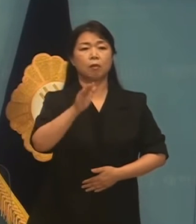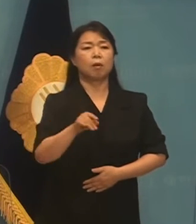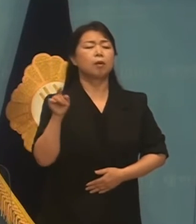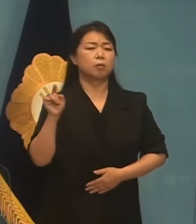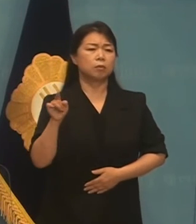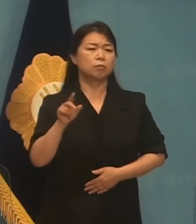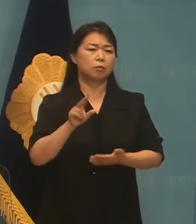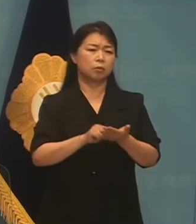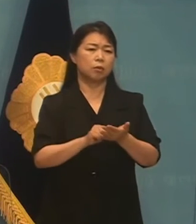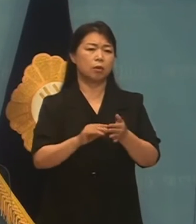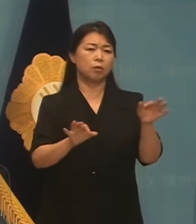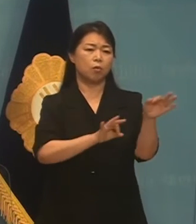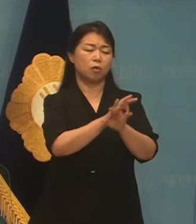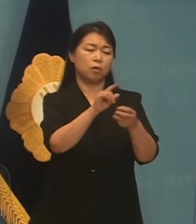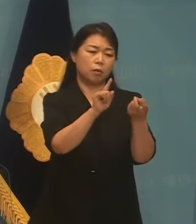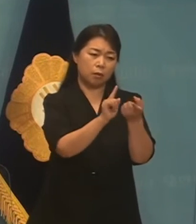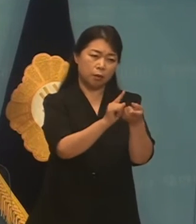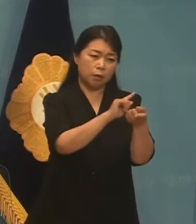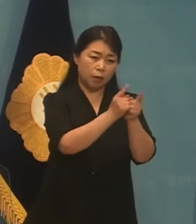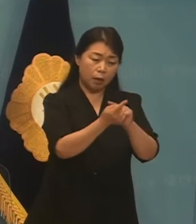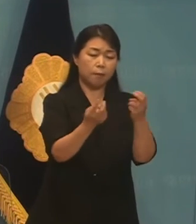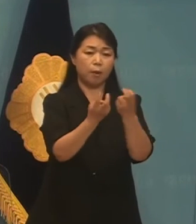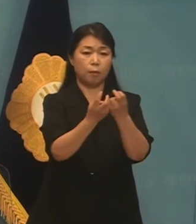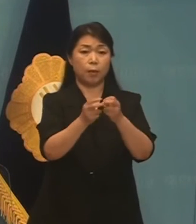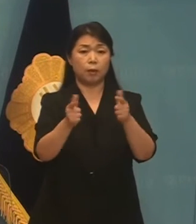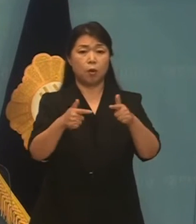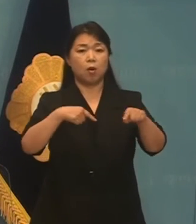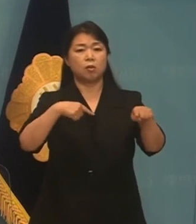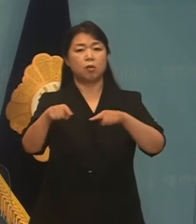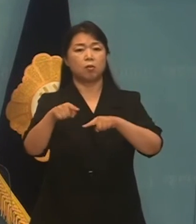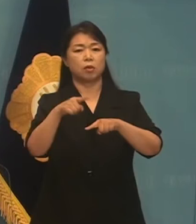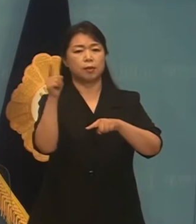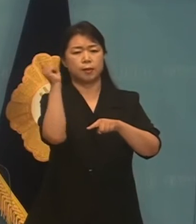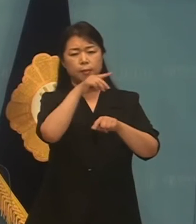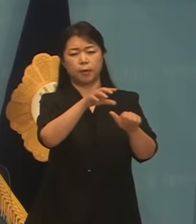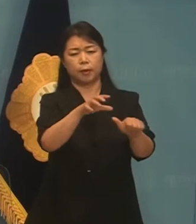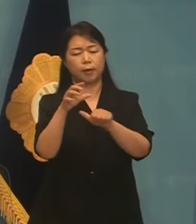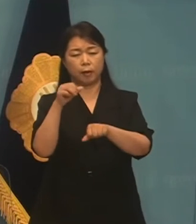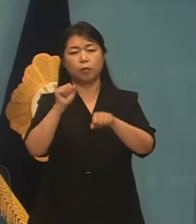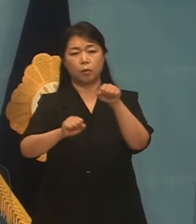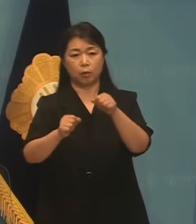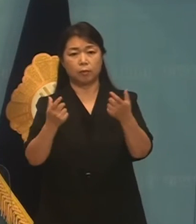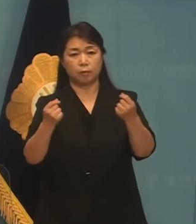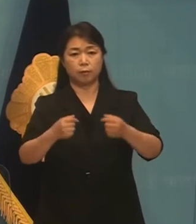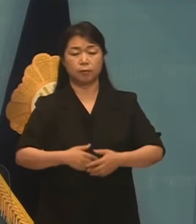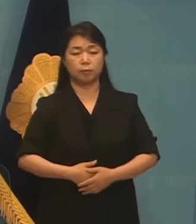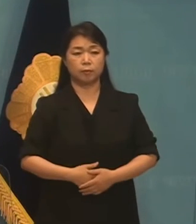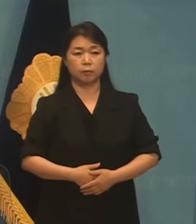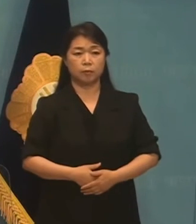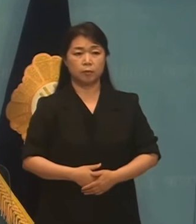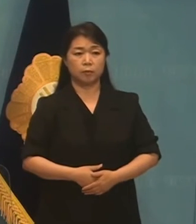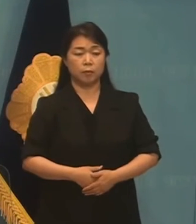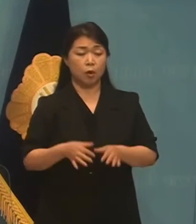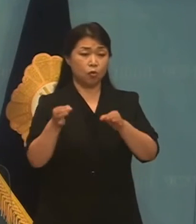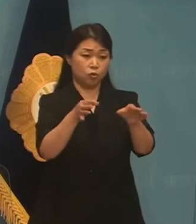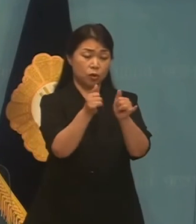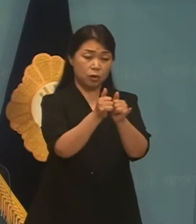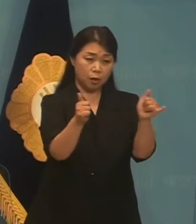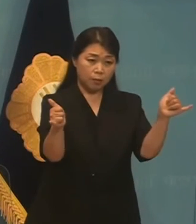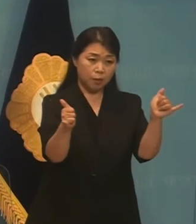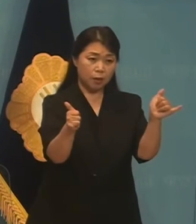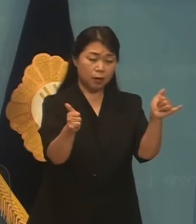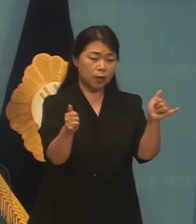이는 경제적 대안제시가 아니라 정치적 행위일 뿐입니다. 투기꾼이라는 가상의